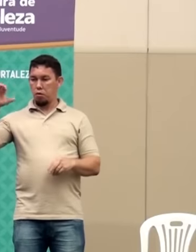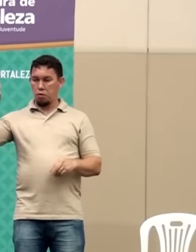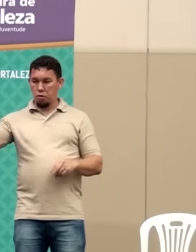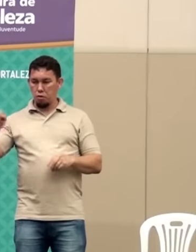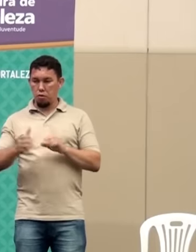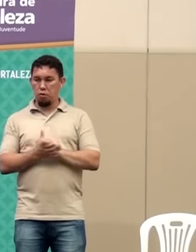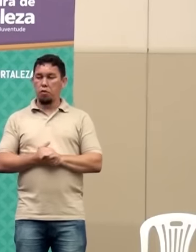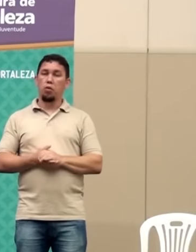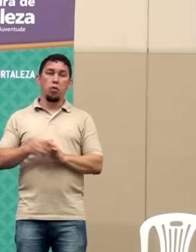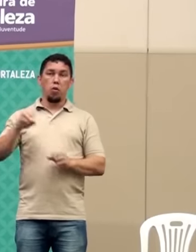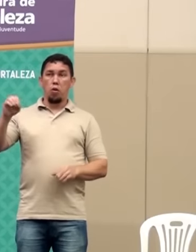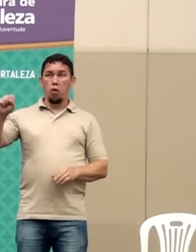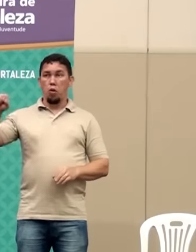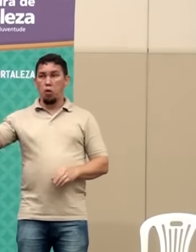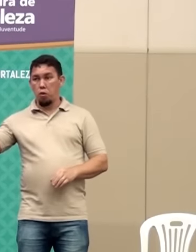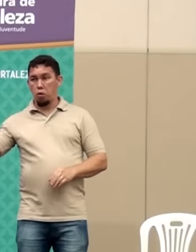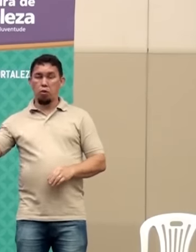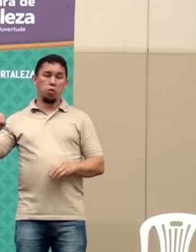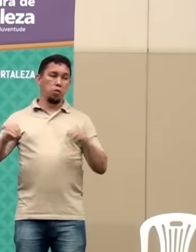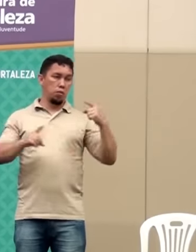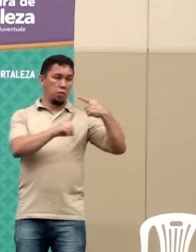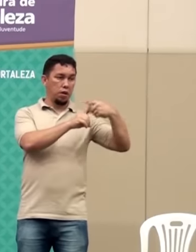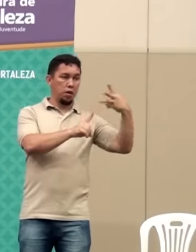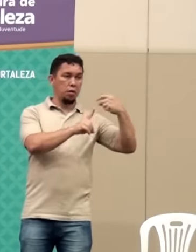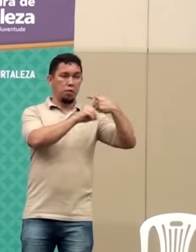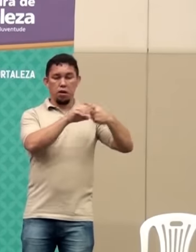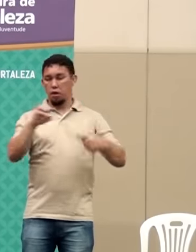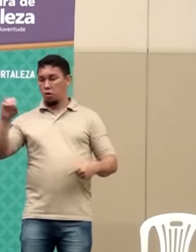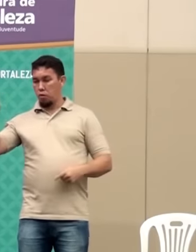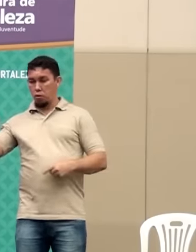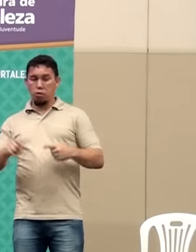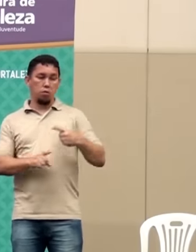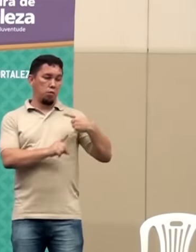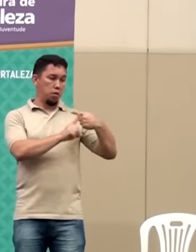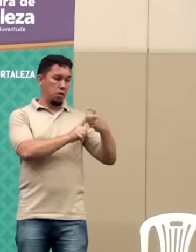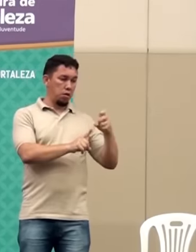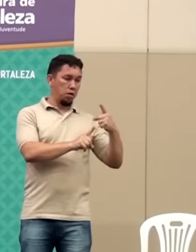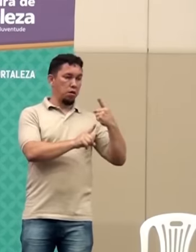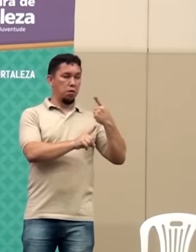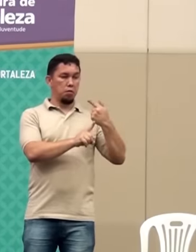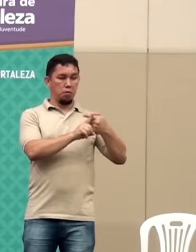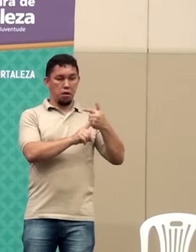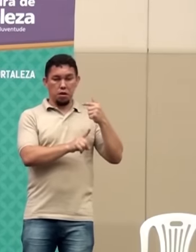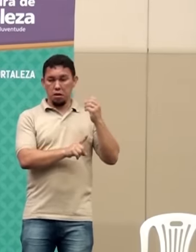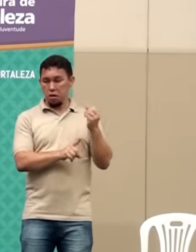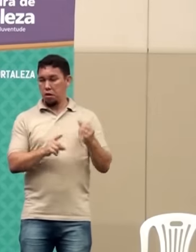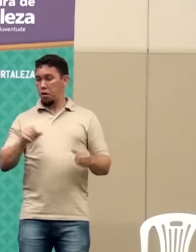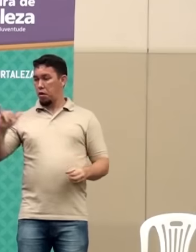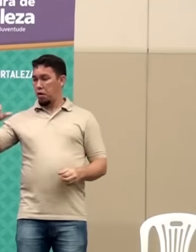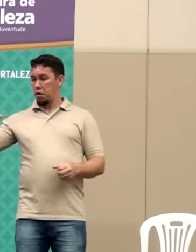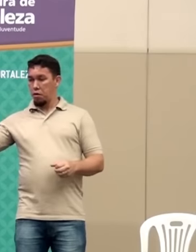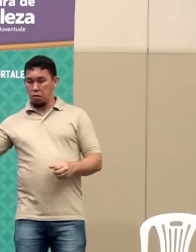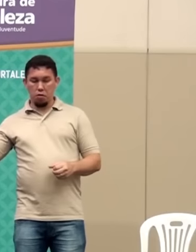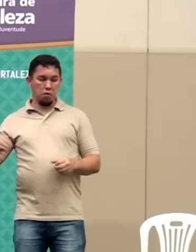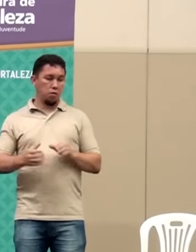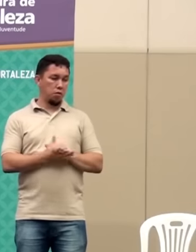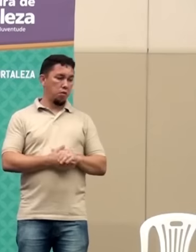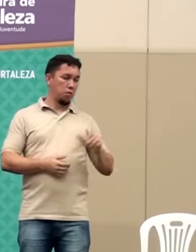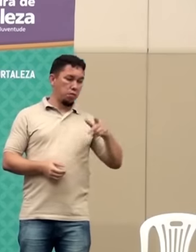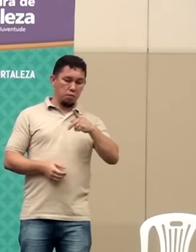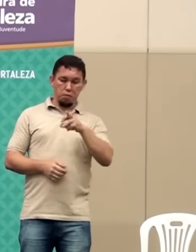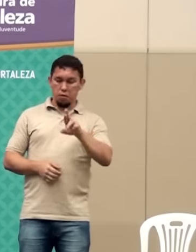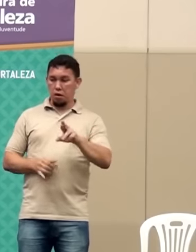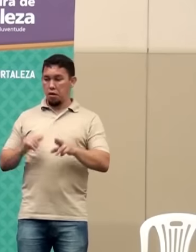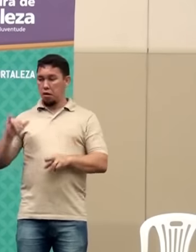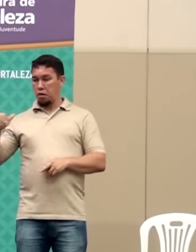4, oso. Mais 5 e mais 6, ico. E mais 7, prefixo per, sufixo